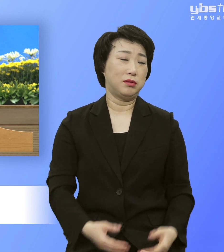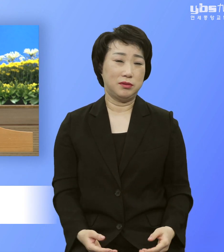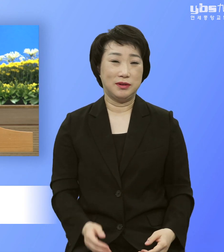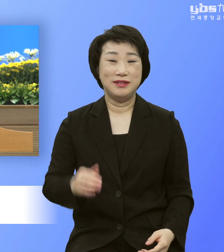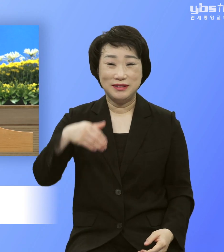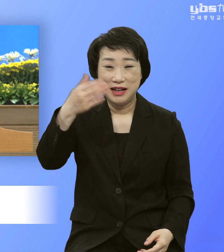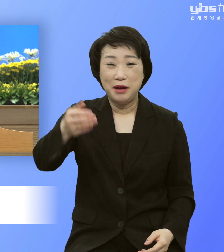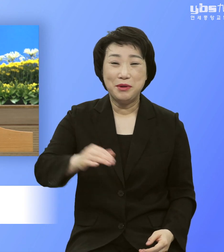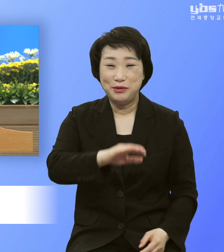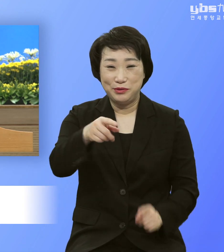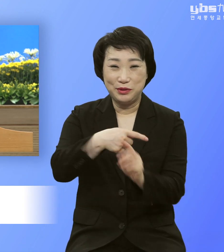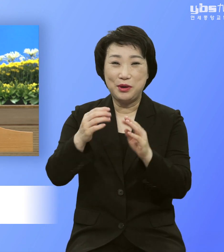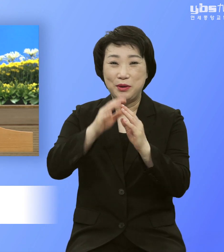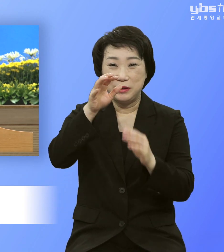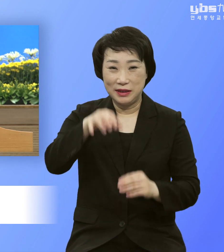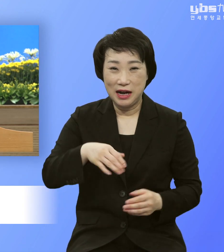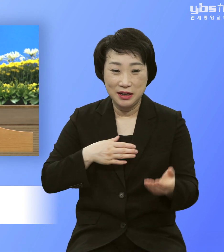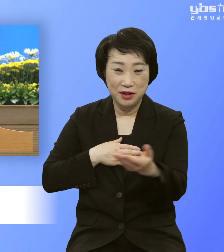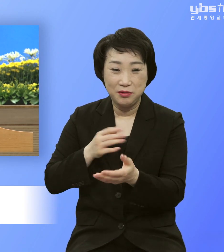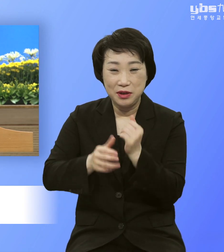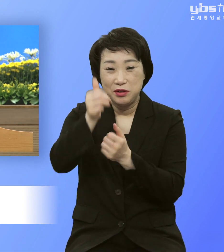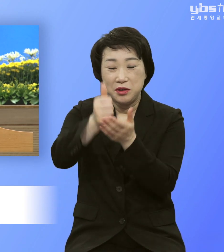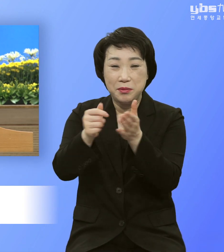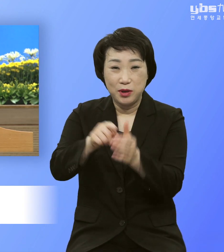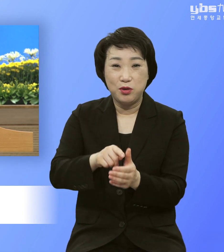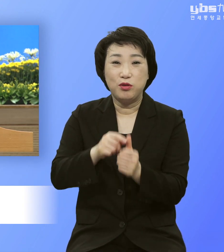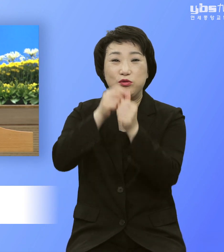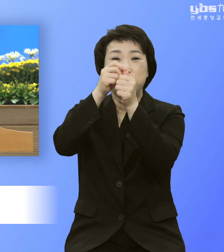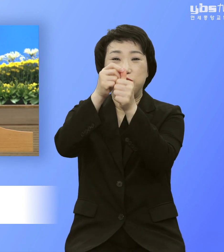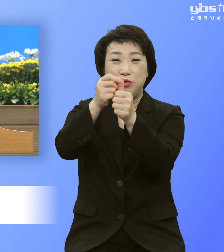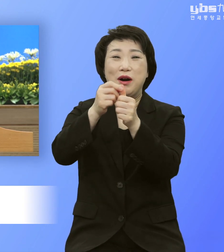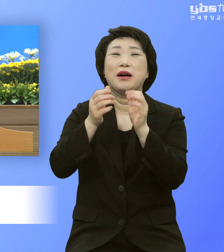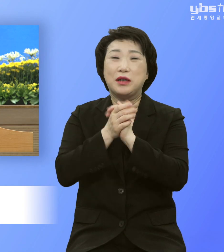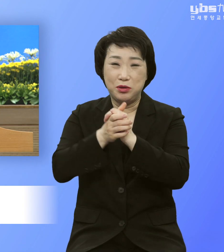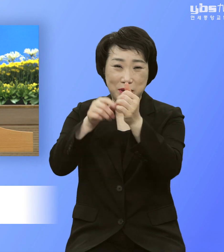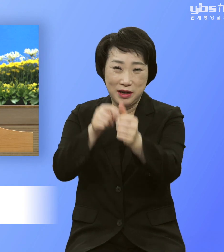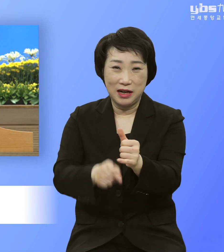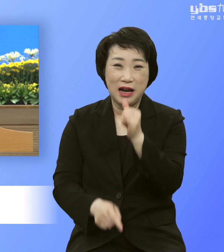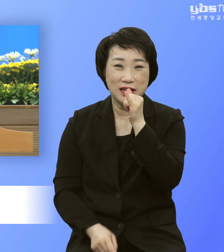그 다음에 우리 교회가 뭡니까? 예수 믿고 구원받고 기도해라.